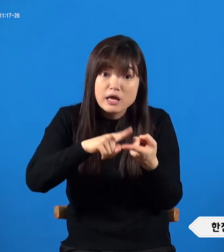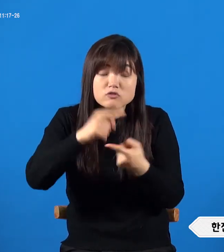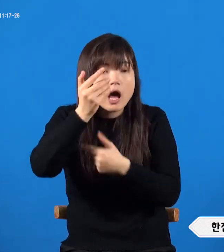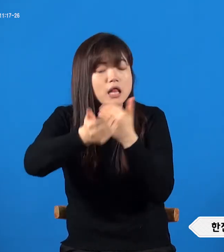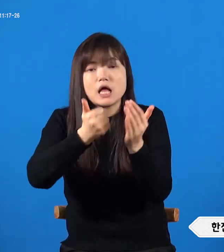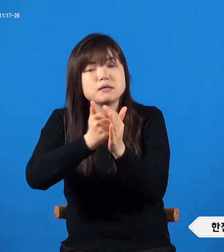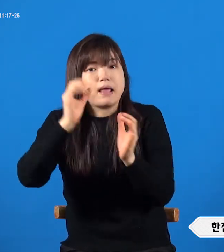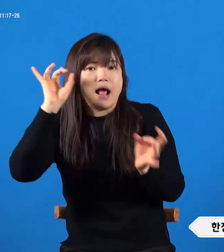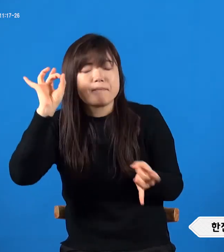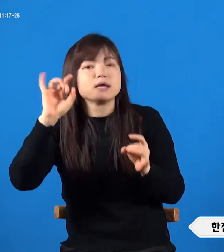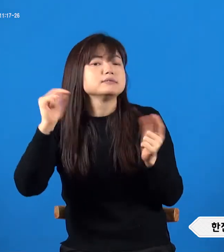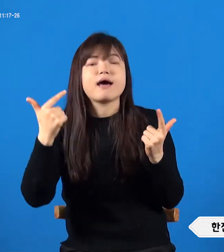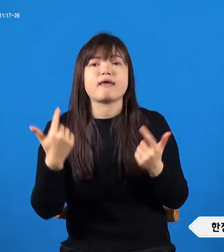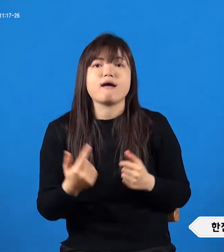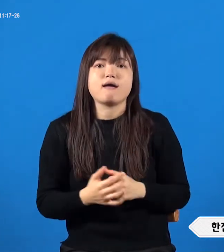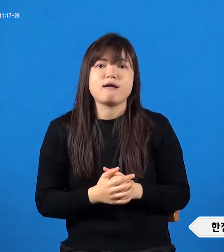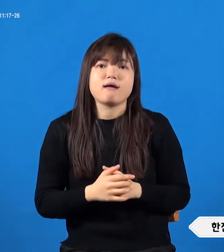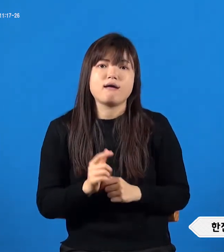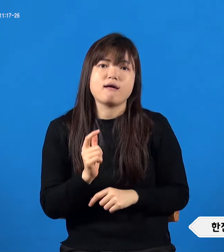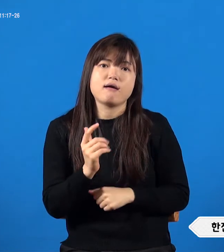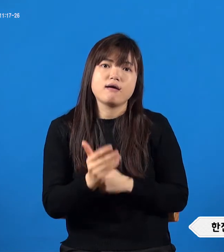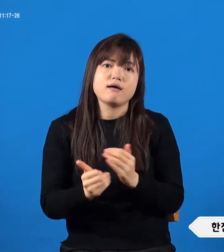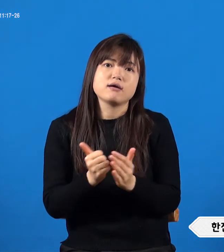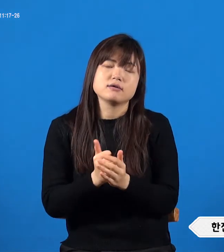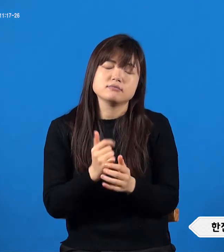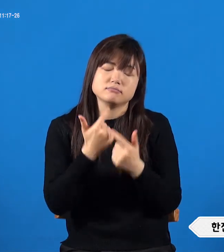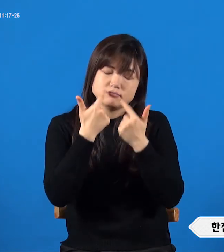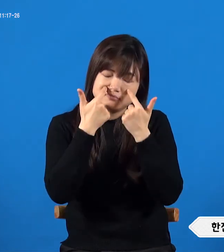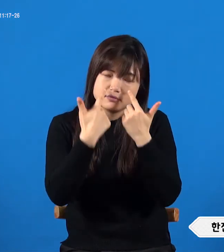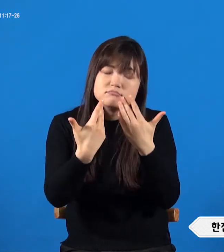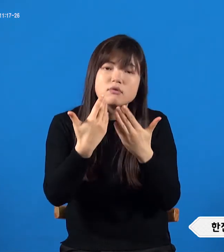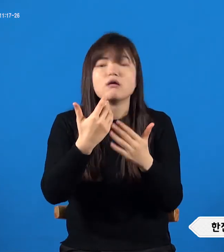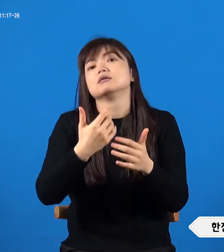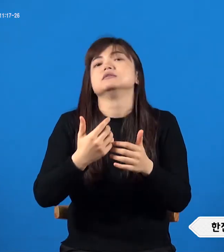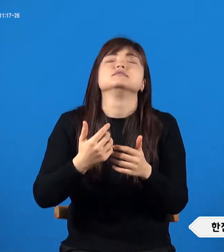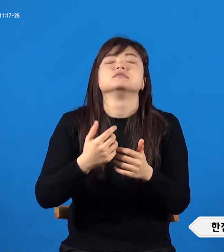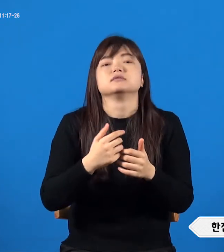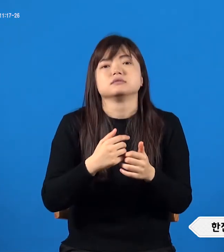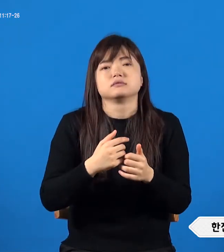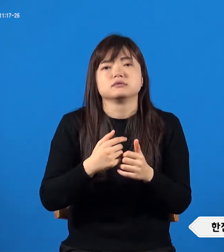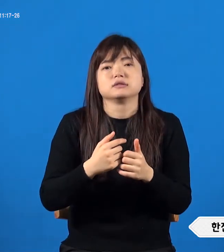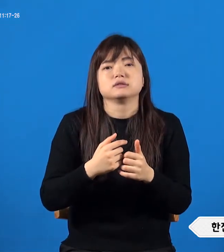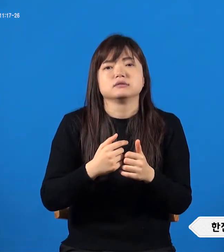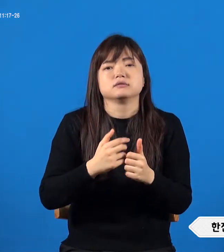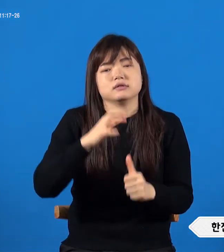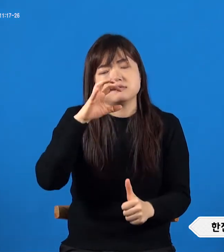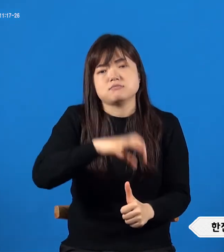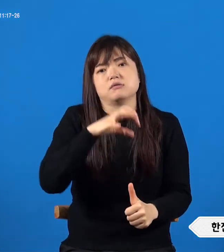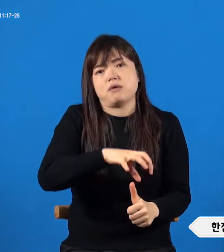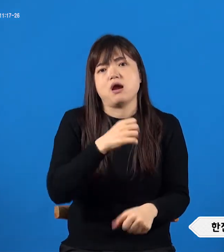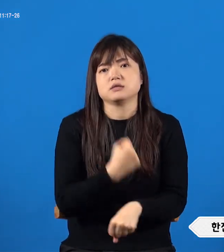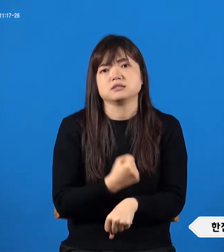가만두지 않으신다는 말입니다. 우리가 이 부분을 아주 명심하고 조심해야 됩니다.